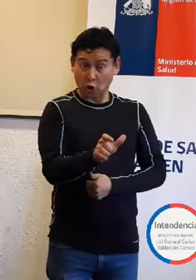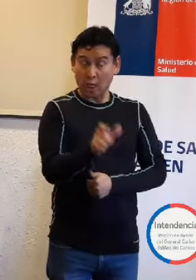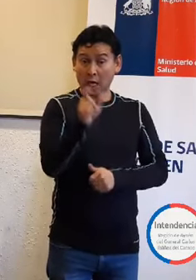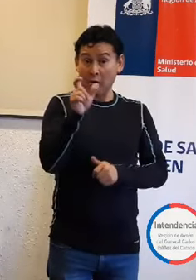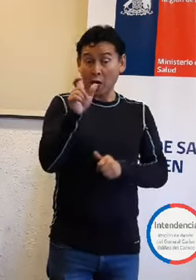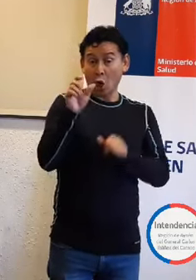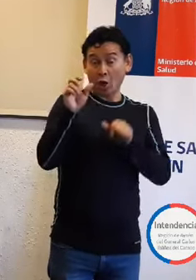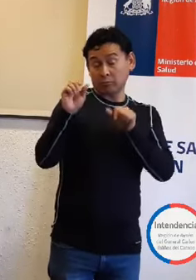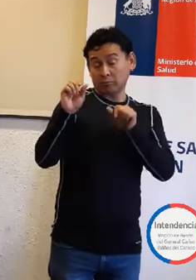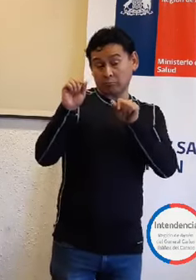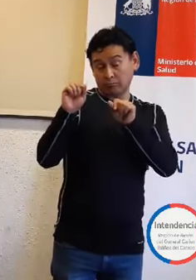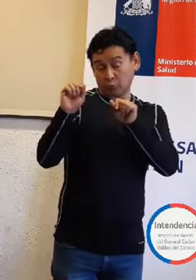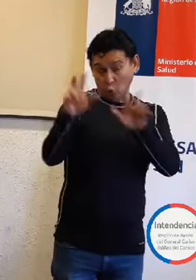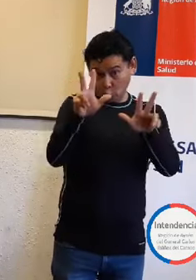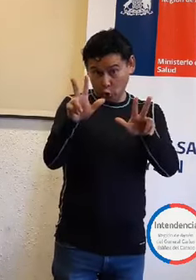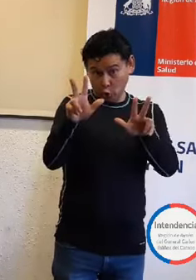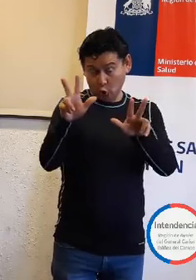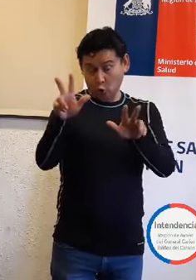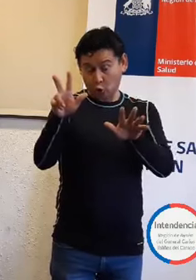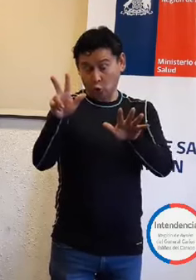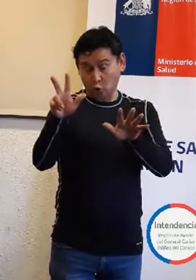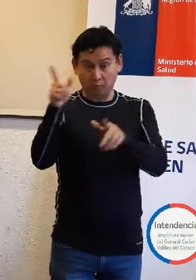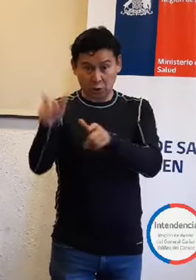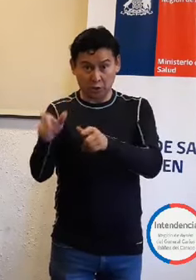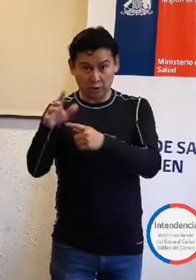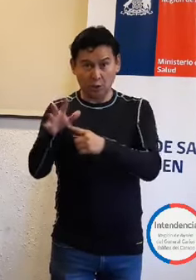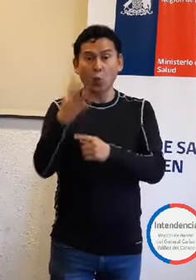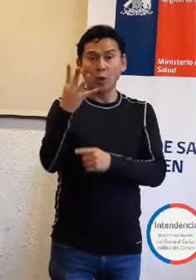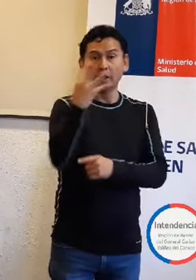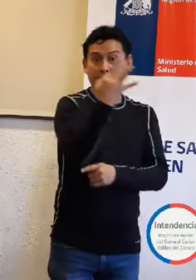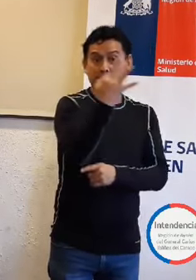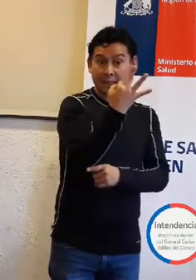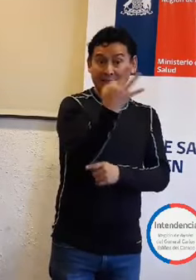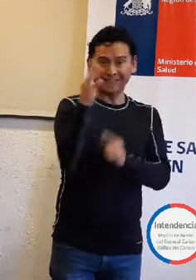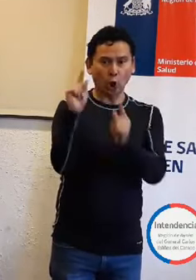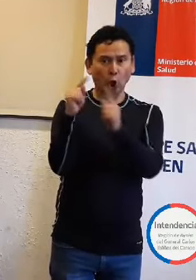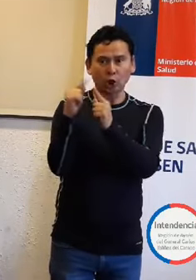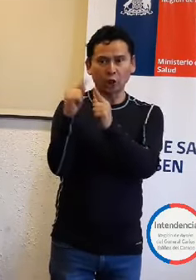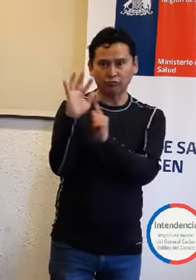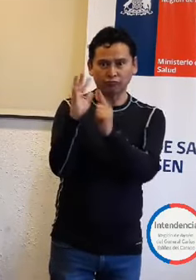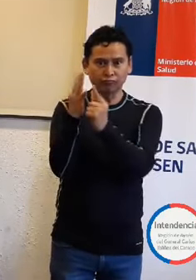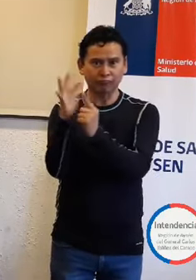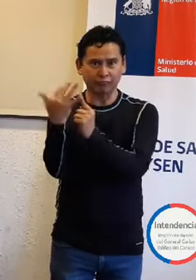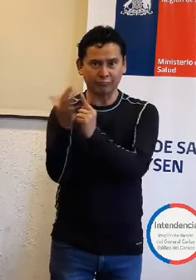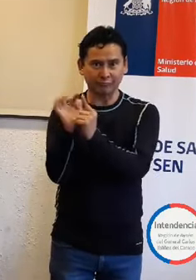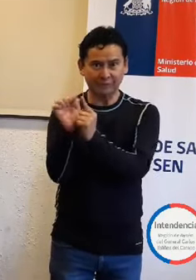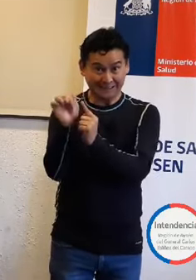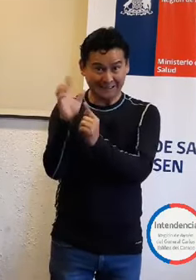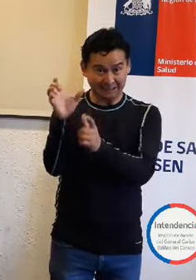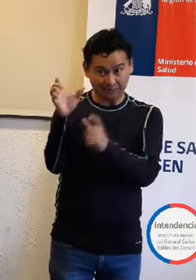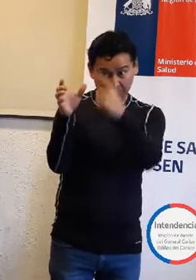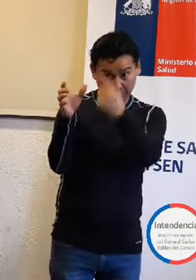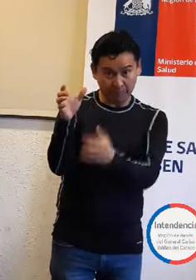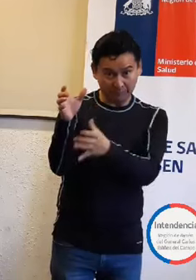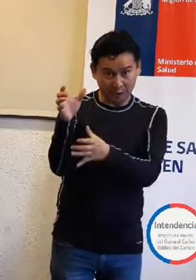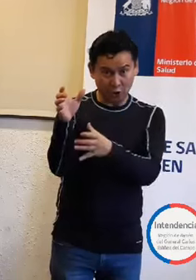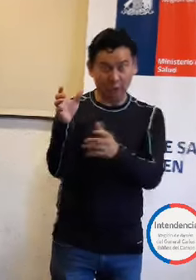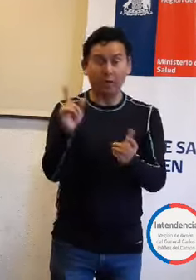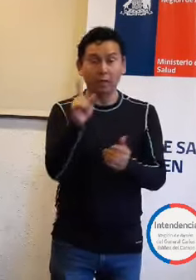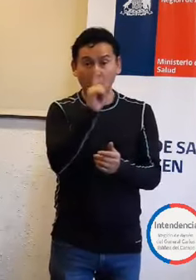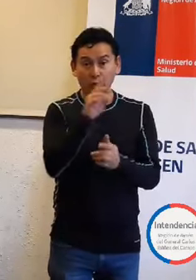COVID-19 que es el paciente número 8 43 personas por ser contactos estrechos asociados a este último